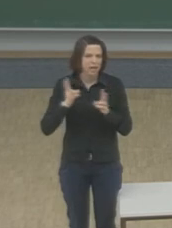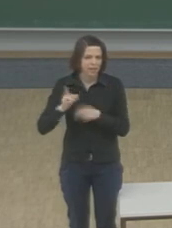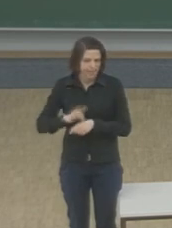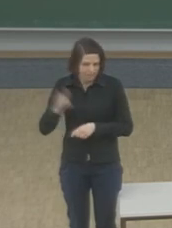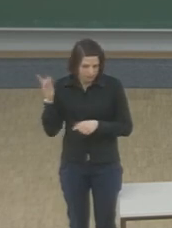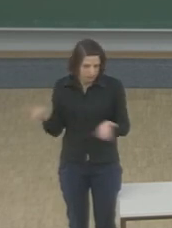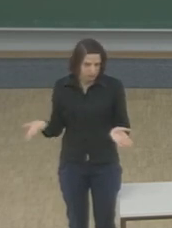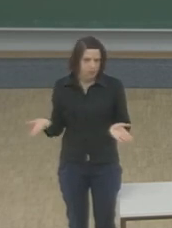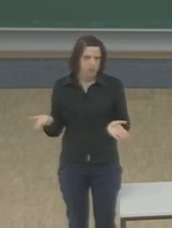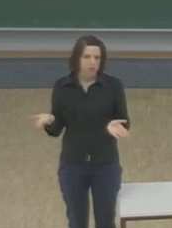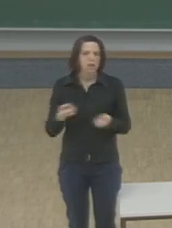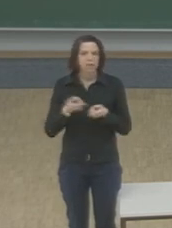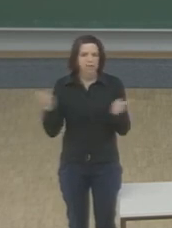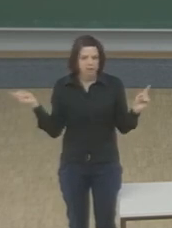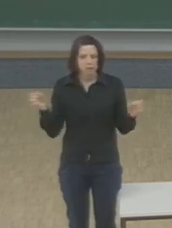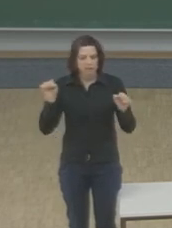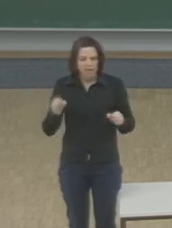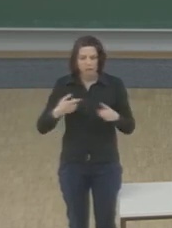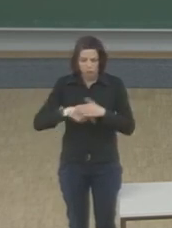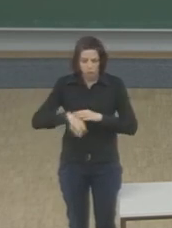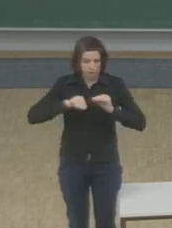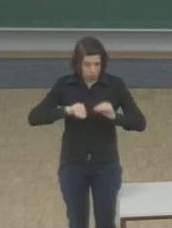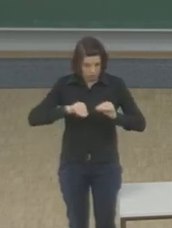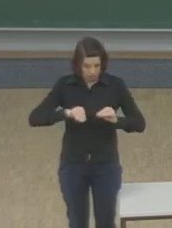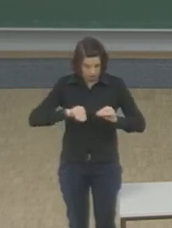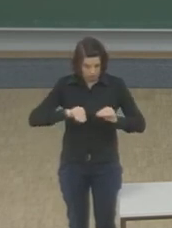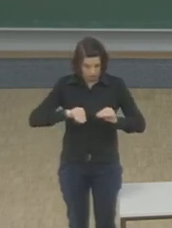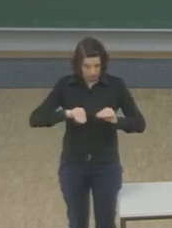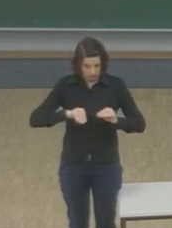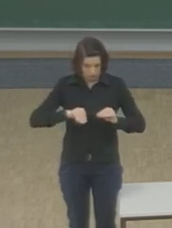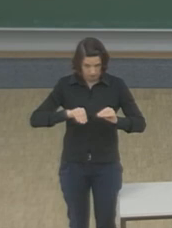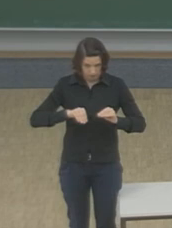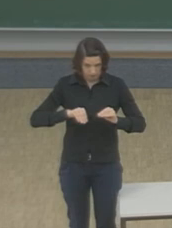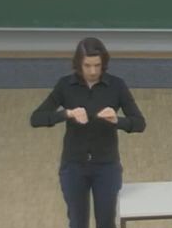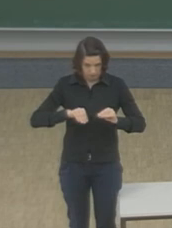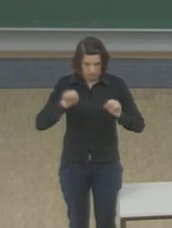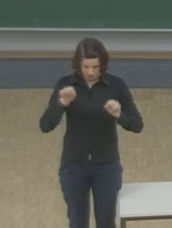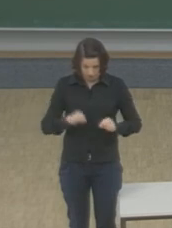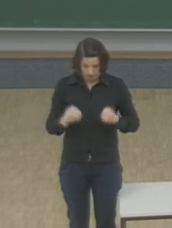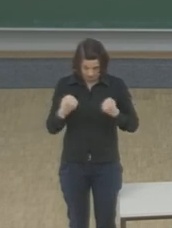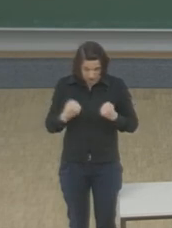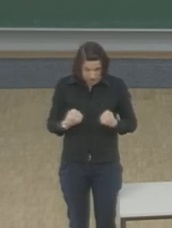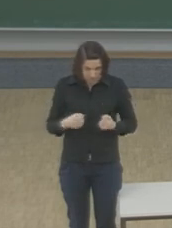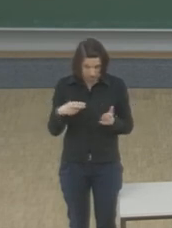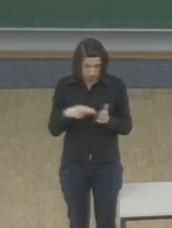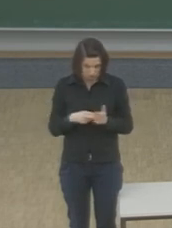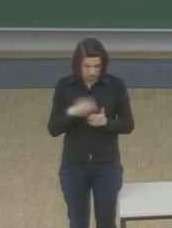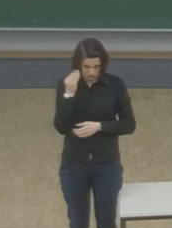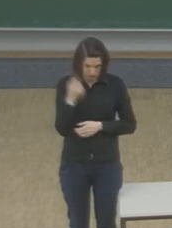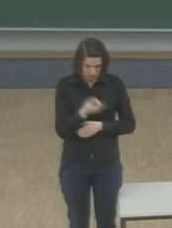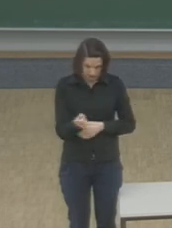und Mathematiklehrer durch den Unterricht ebenso wenig gewährleisten, dass Lernende zu